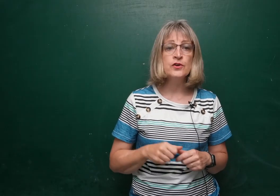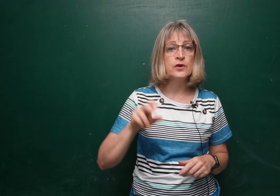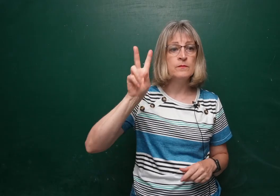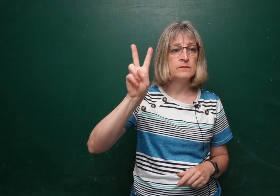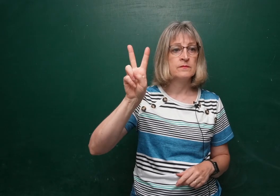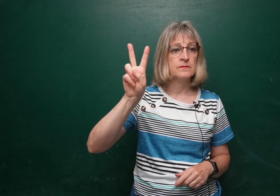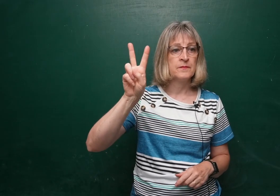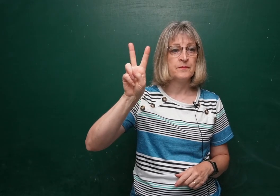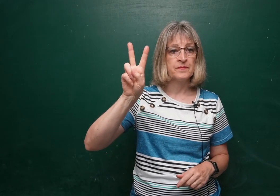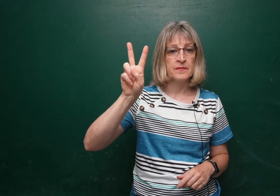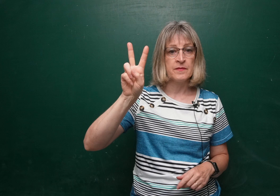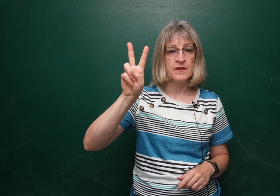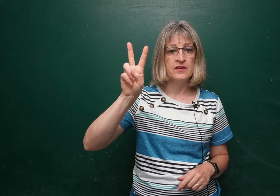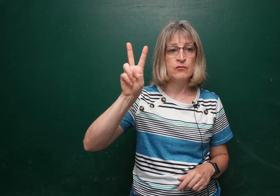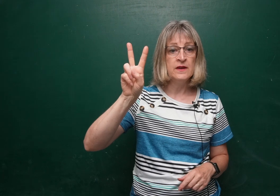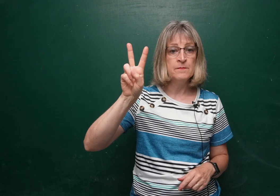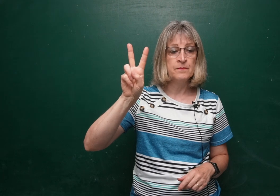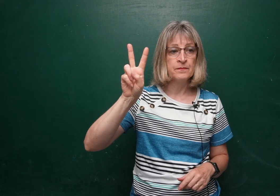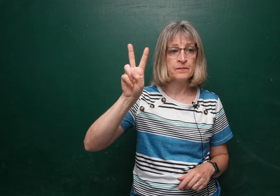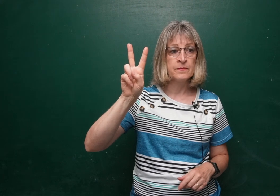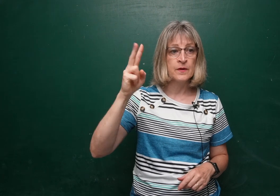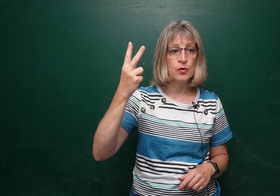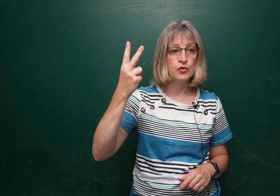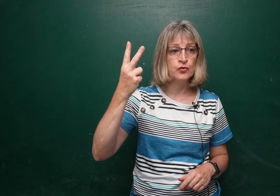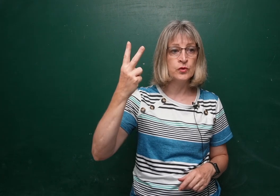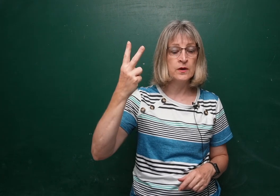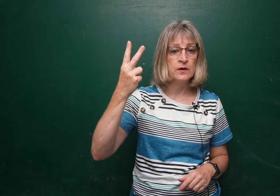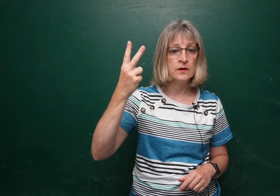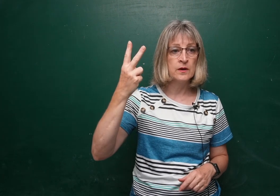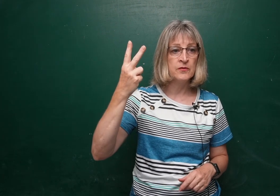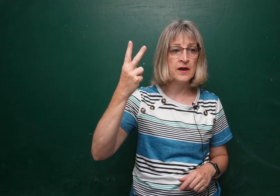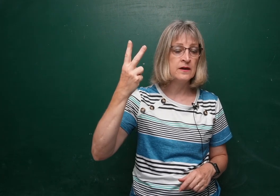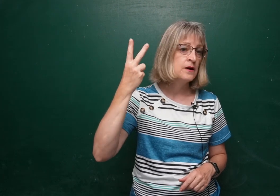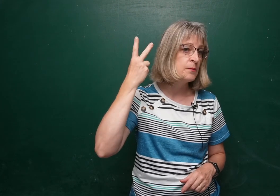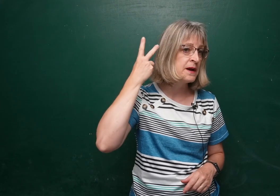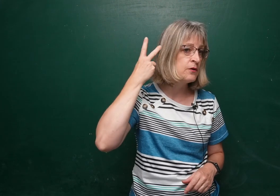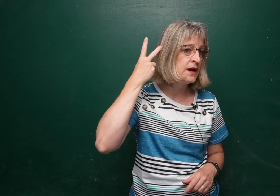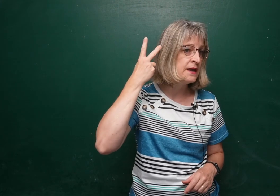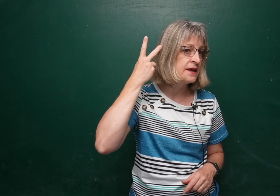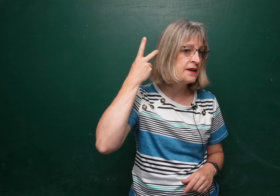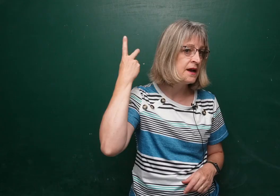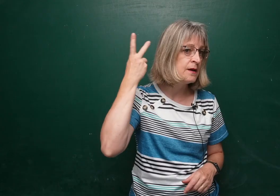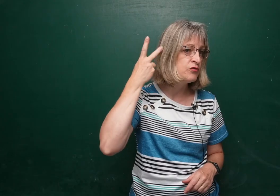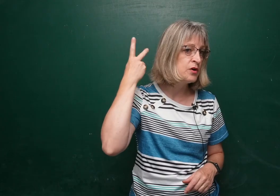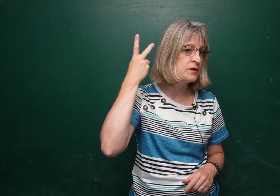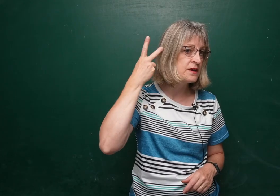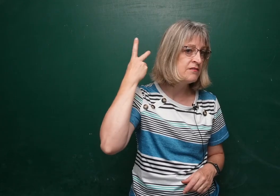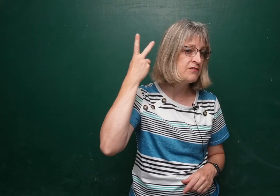Entendant, c'est le V, on le tourne, comme ça, près de l'oreille, et un mouvement qui va vers